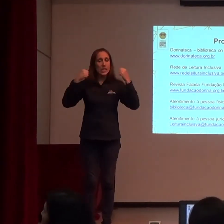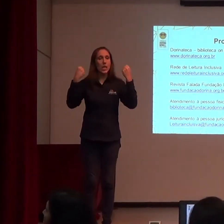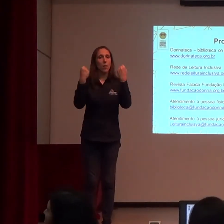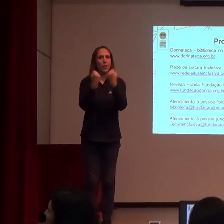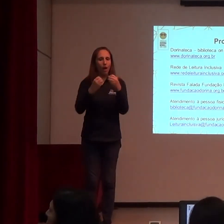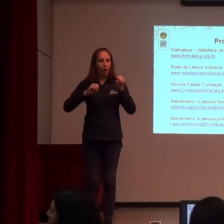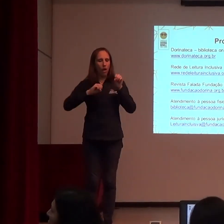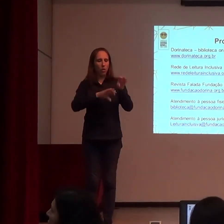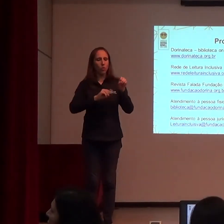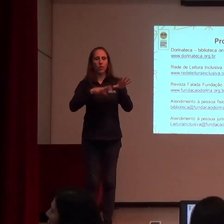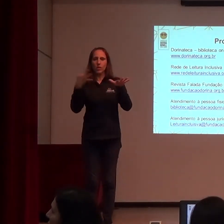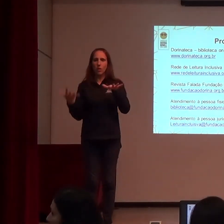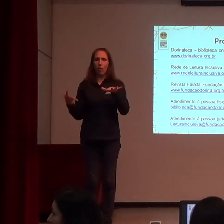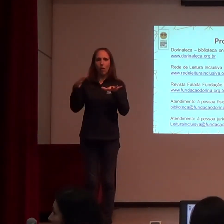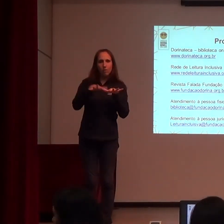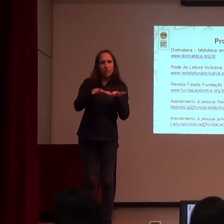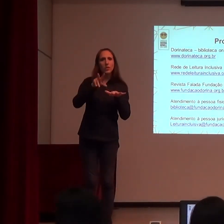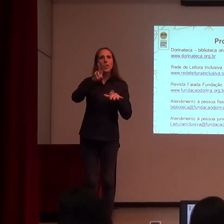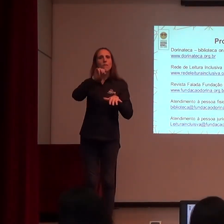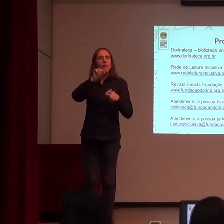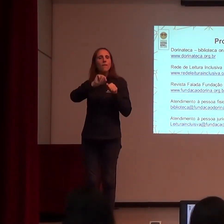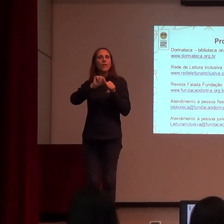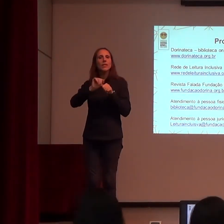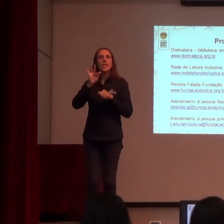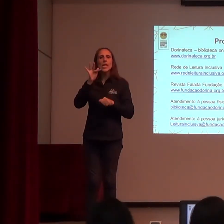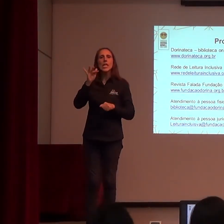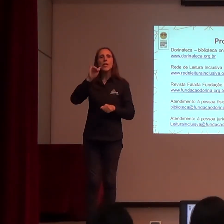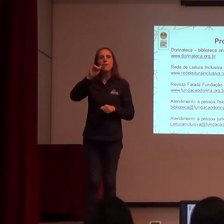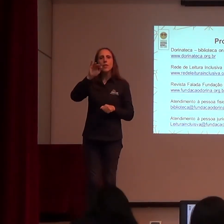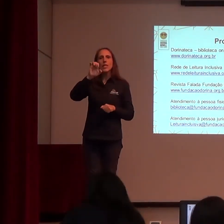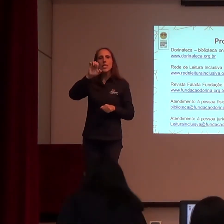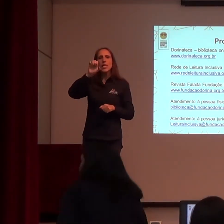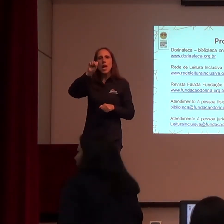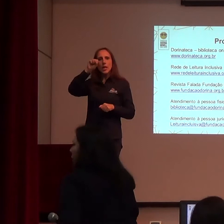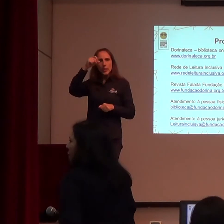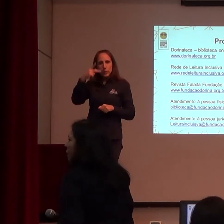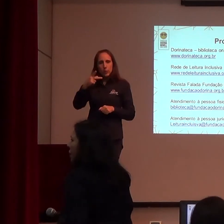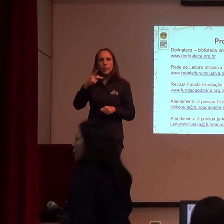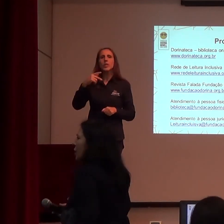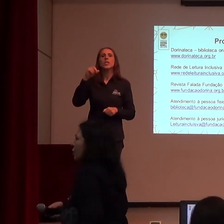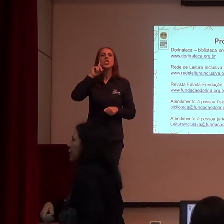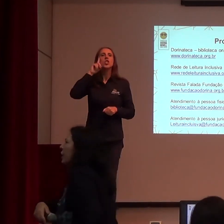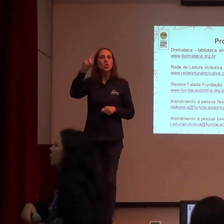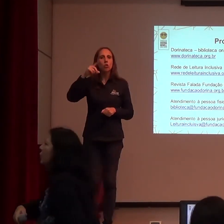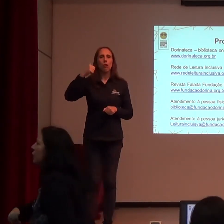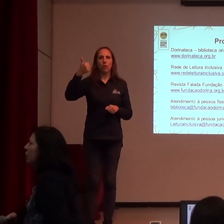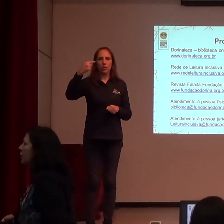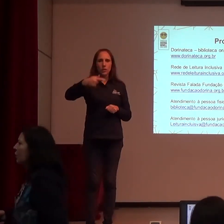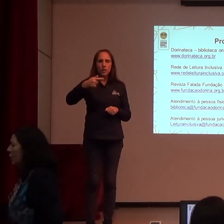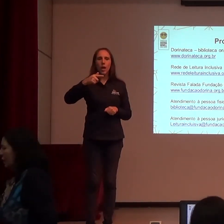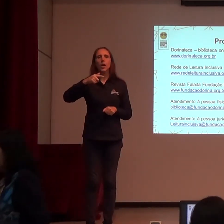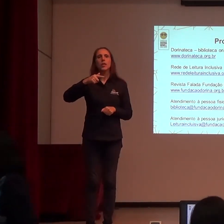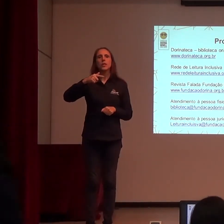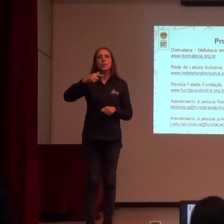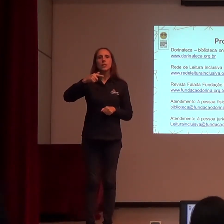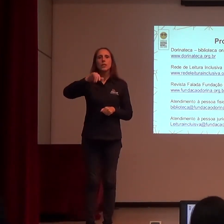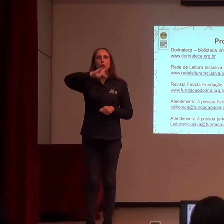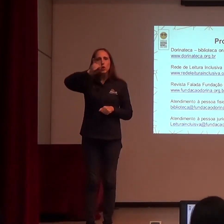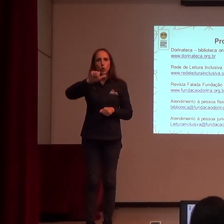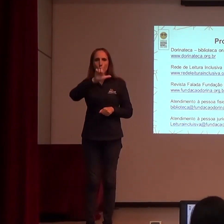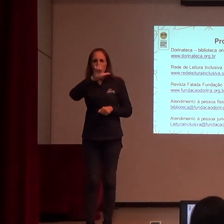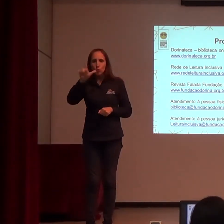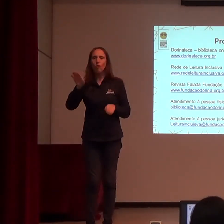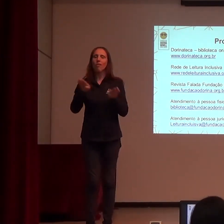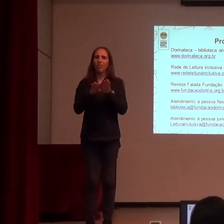educação inclusiva, que vai acontecer na Fiesp, no dia 17 de junho. Inclusive, a Martinha vai estar lá também, né,